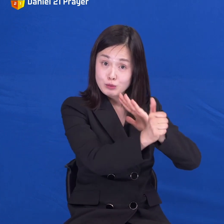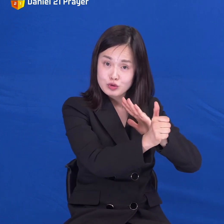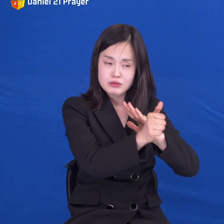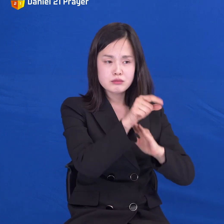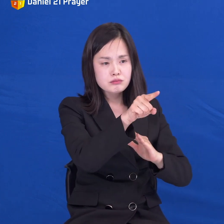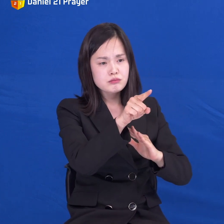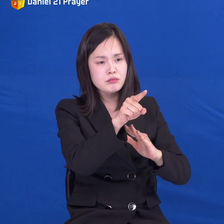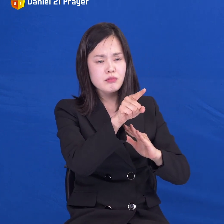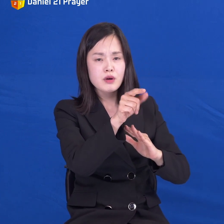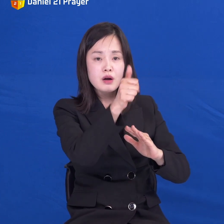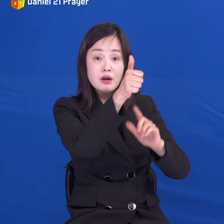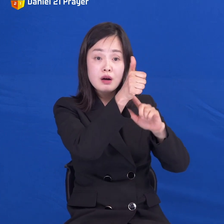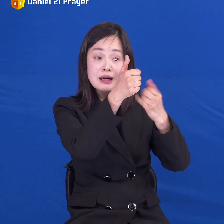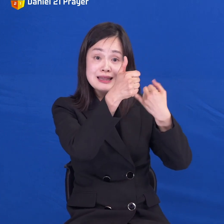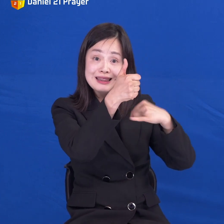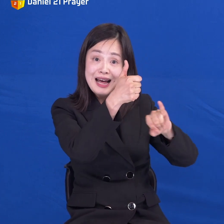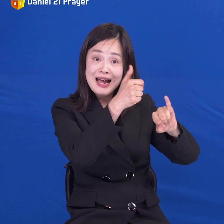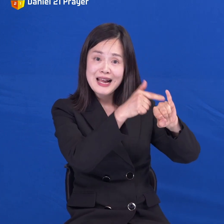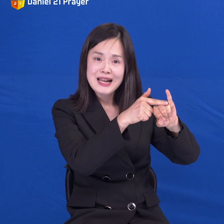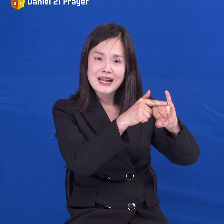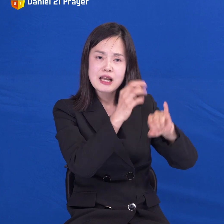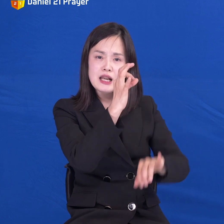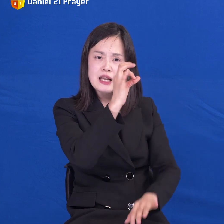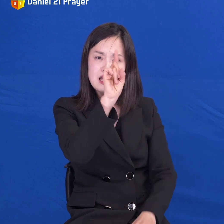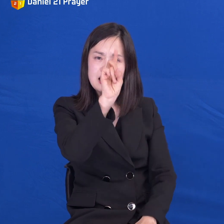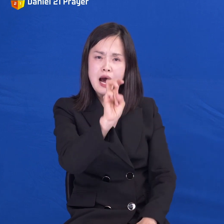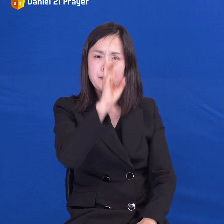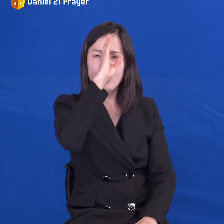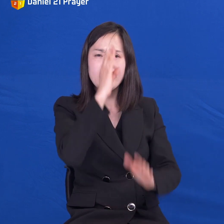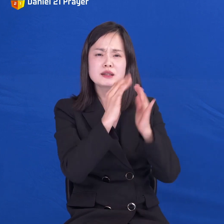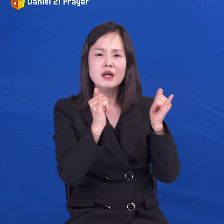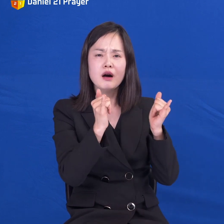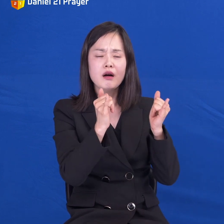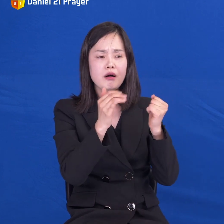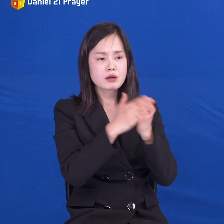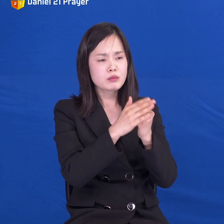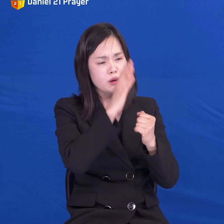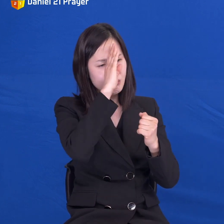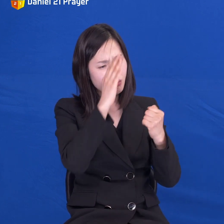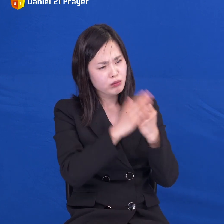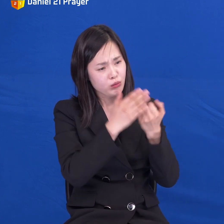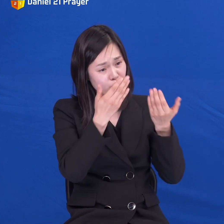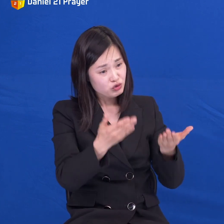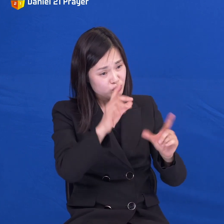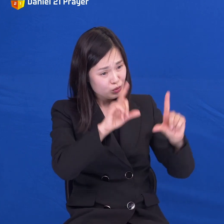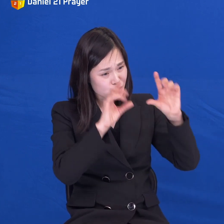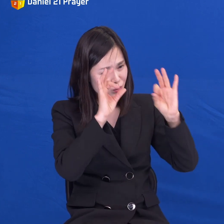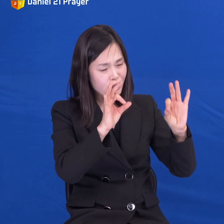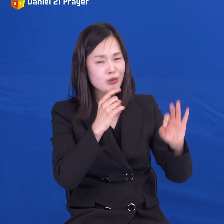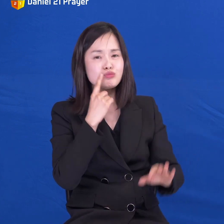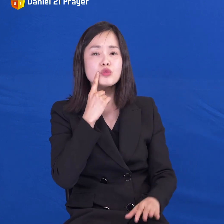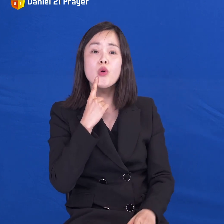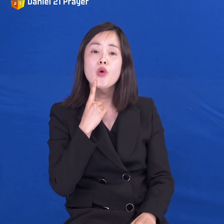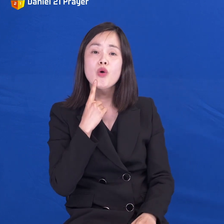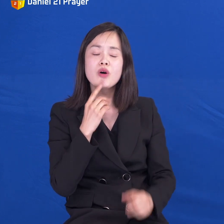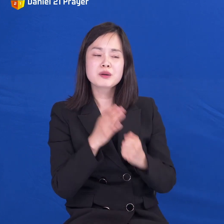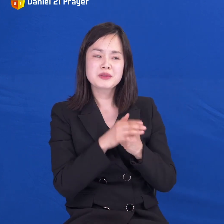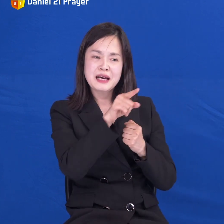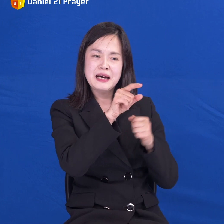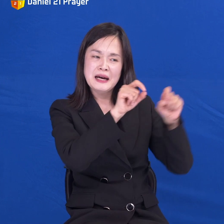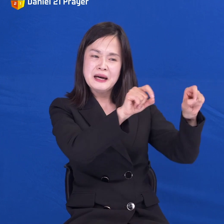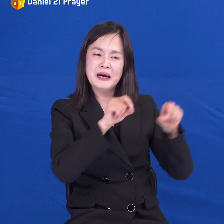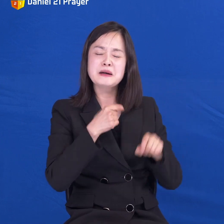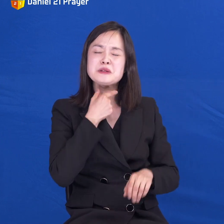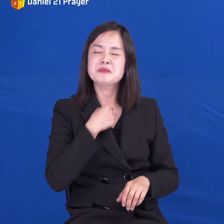그래서 제가 하나님 앞에 그랬어요. 하나님, 저도 암이나 걸려서 좀 편하게 쉬어봤으면 좋겠습니다. 그랬더니 하나님께서